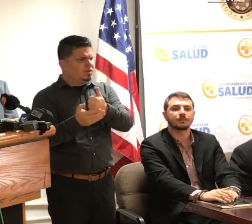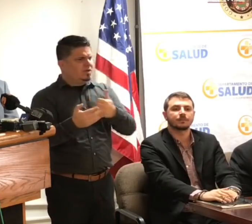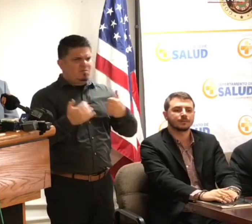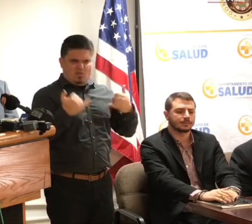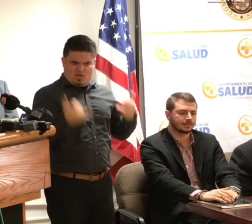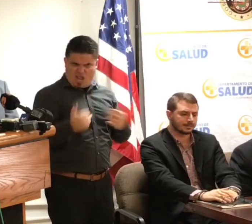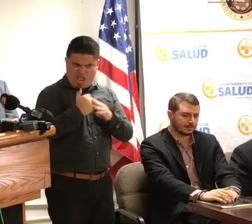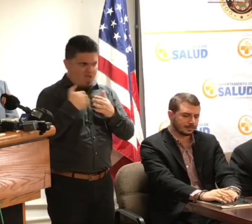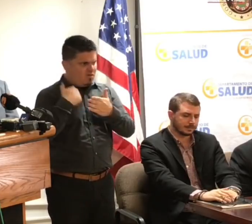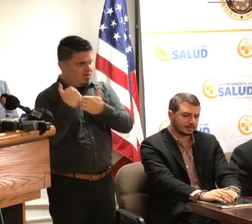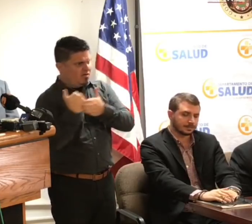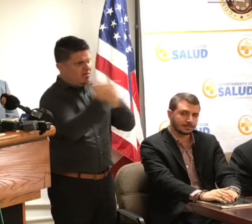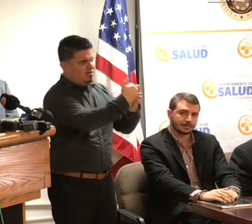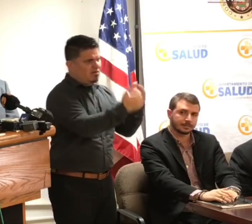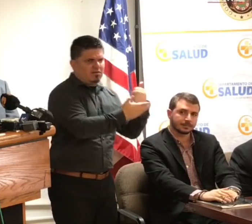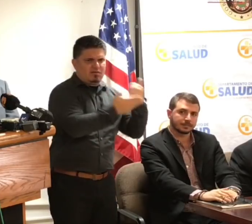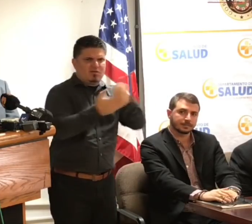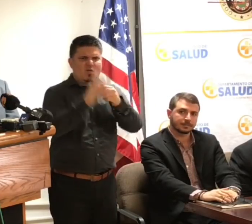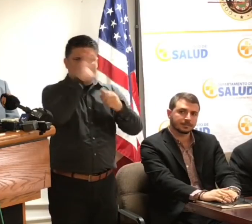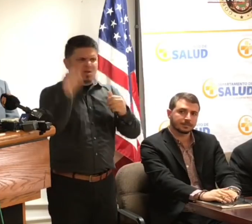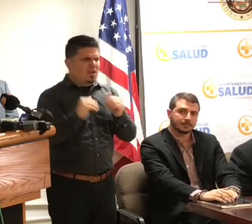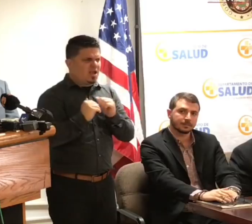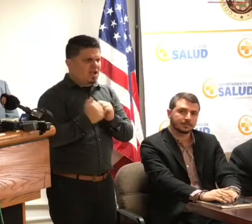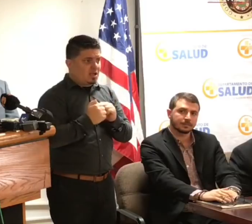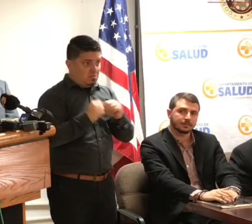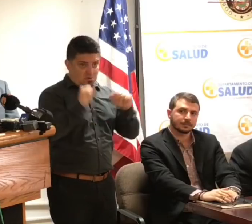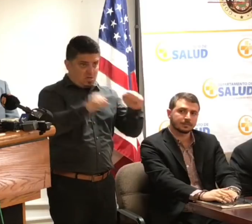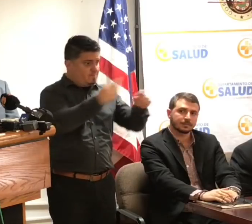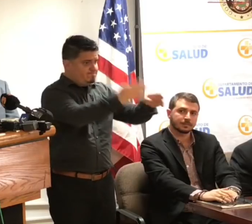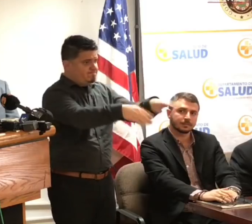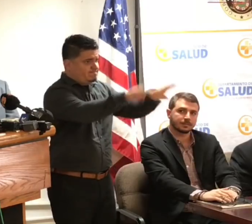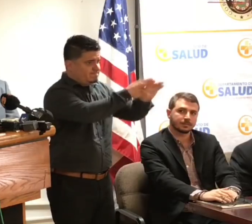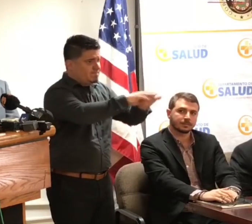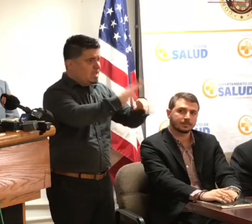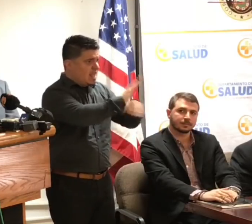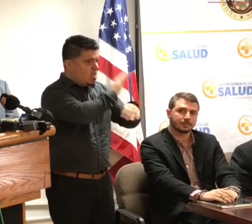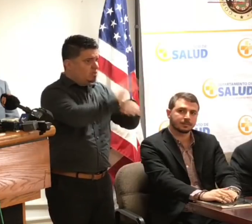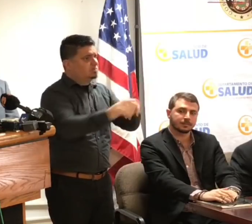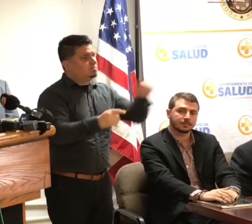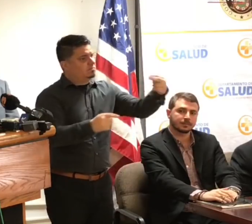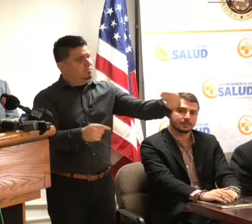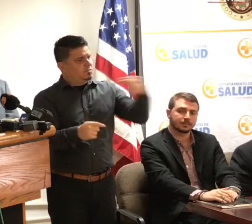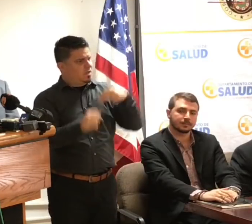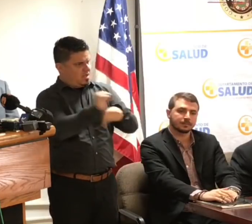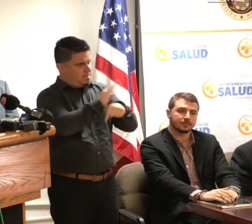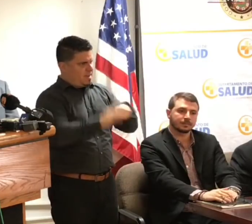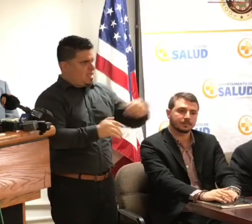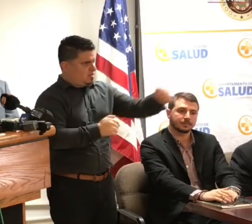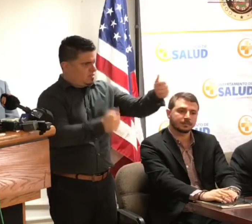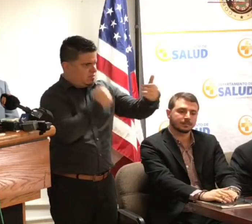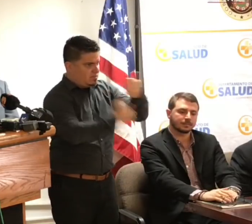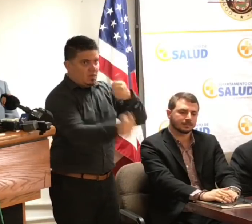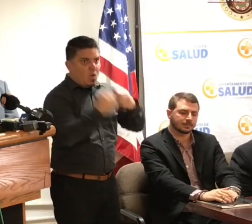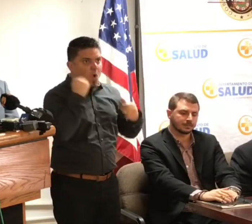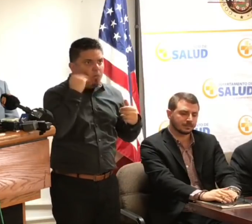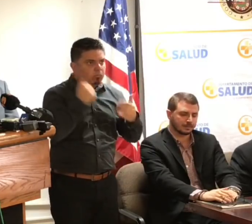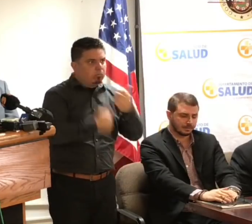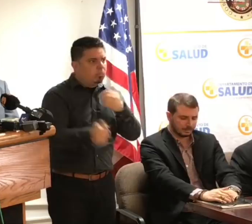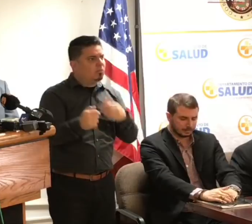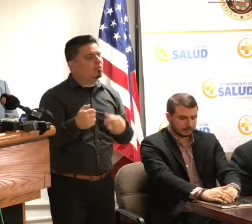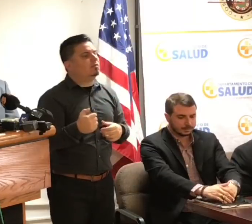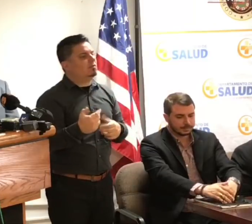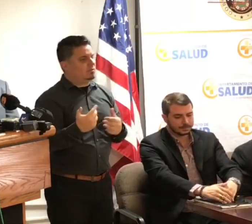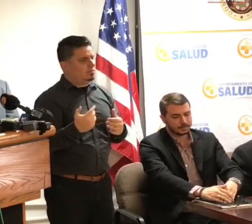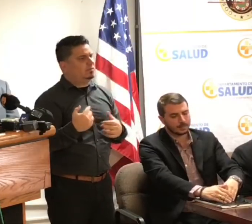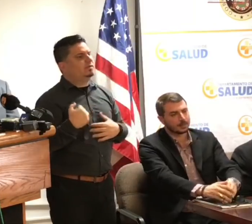empresarios, comercio, que posiblemente se van a tener que cerrar, sí, sus negocios porque los empleados van a estar en cuarentena. Esa pregunta, gracias por hacerla, es importante que digamos que